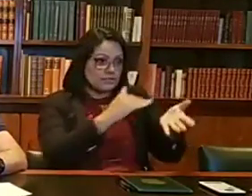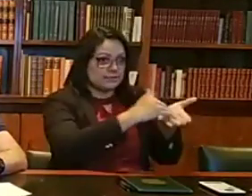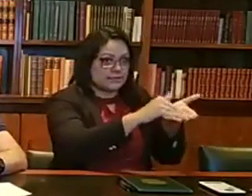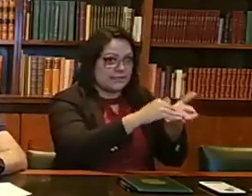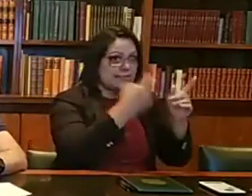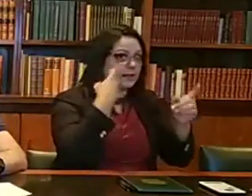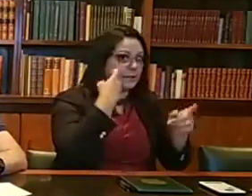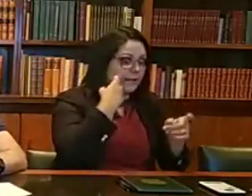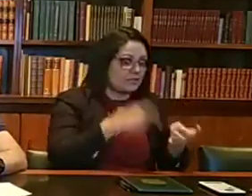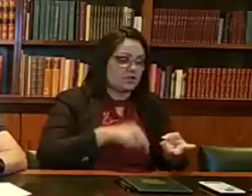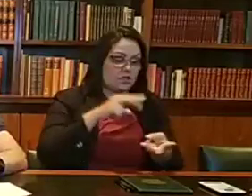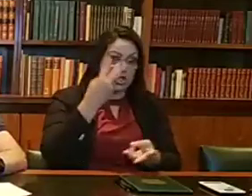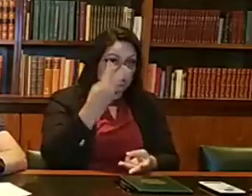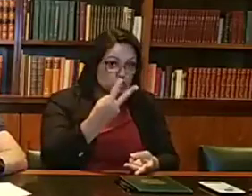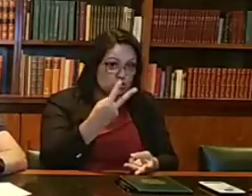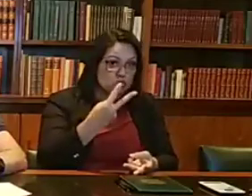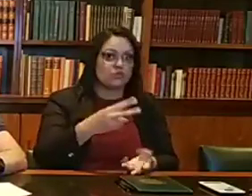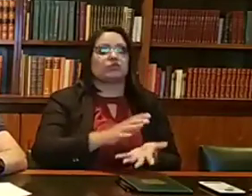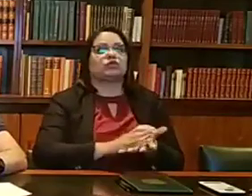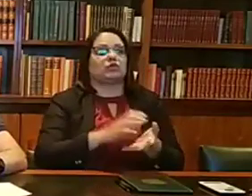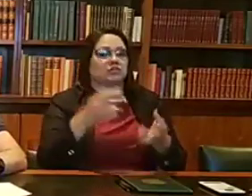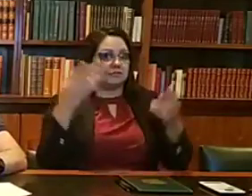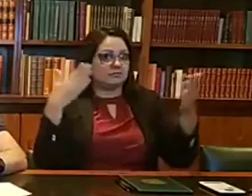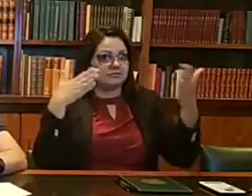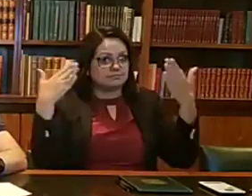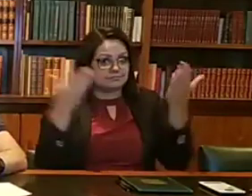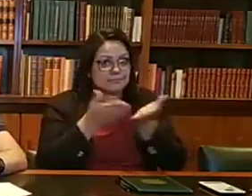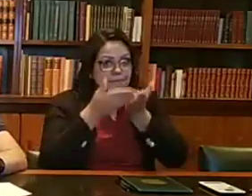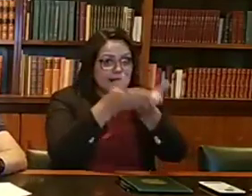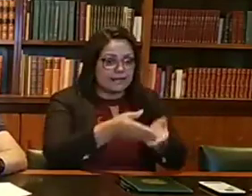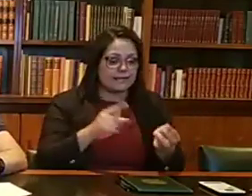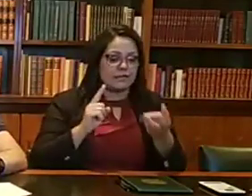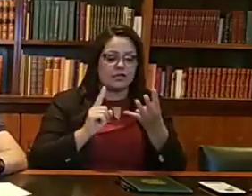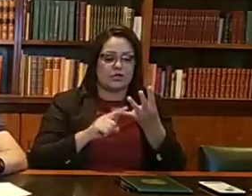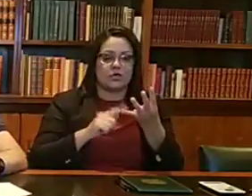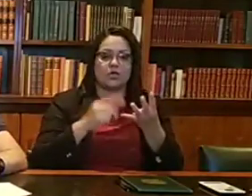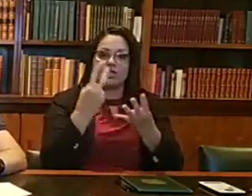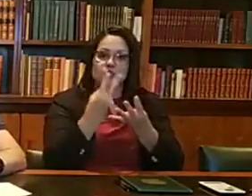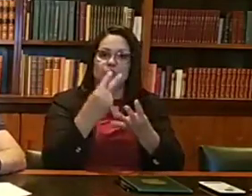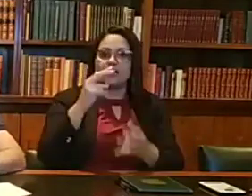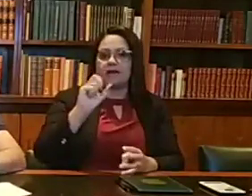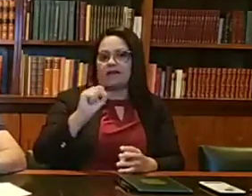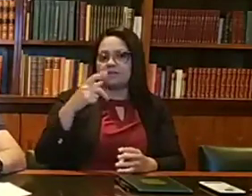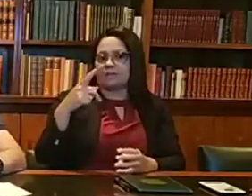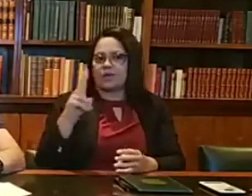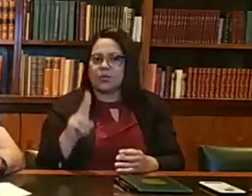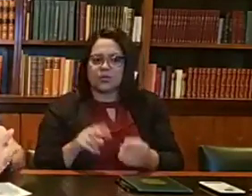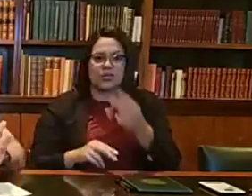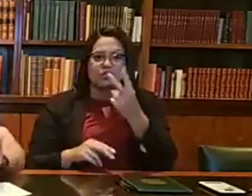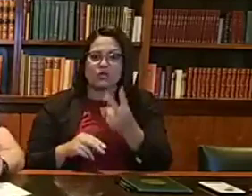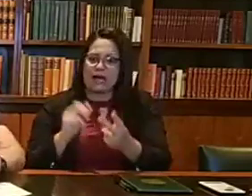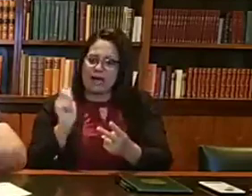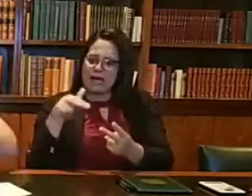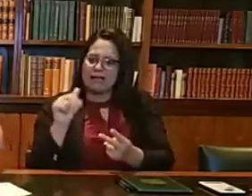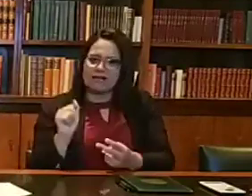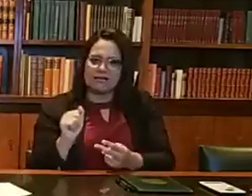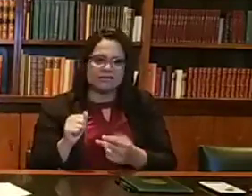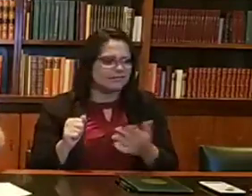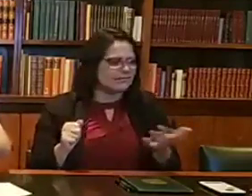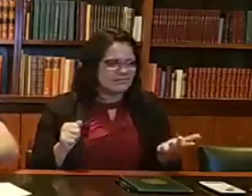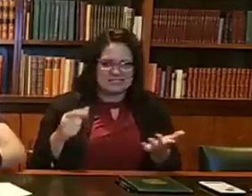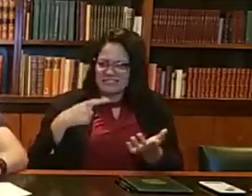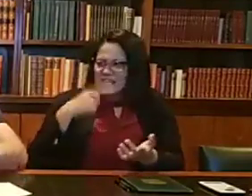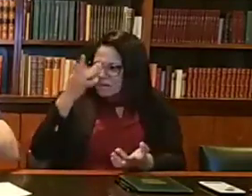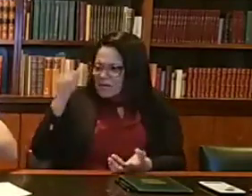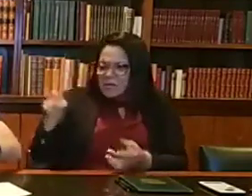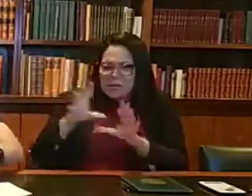dois volumes para a Marinha, dois volumes para a SPU e dois volumes para a ANA. Esse material chega lá, o pessoal faz o quê? Tem gente para mexer